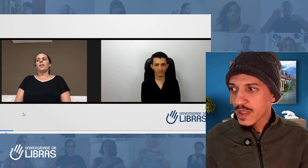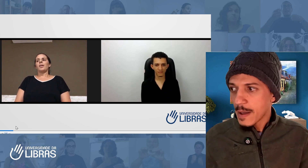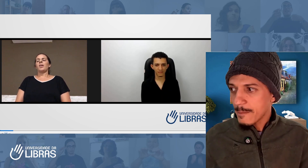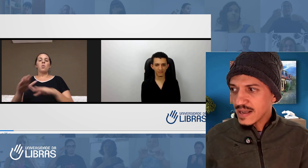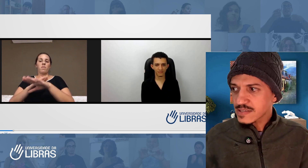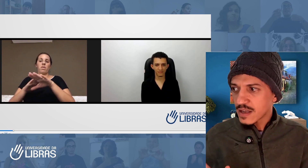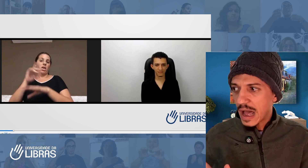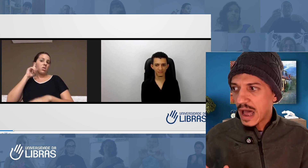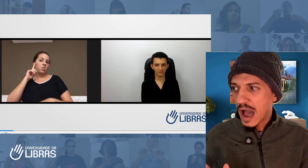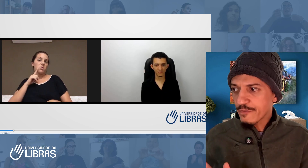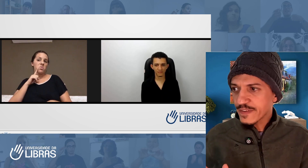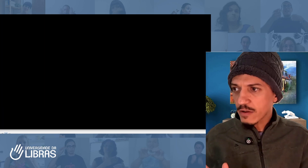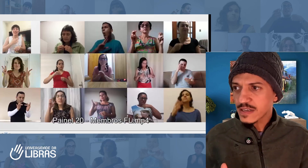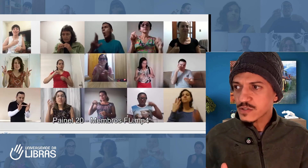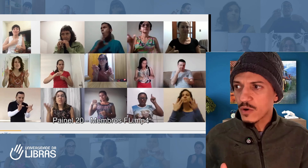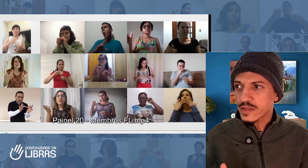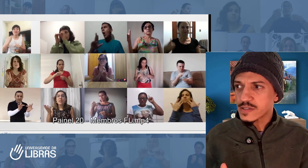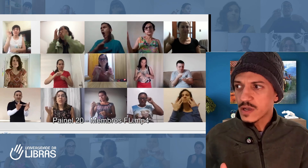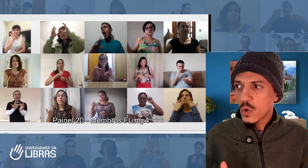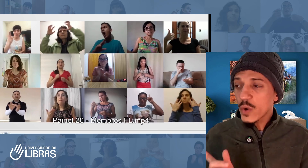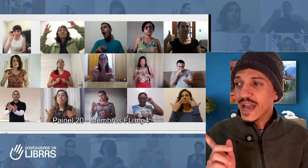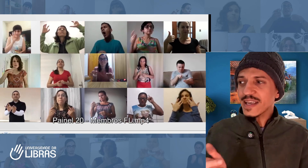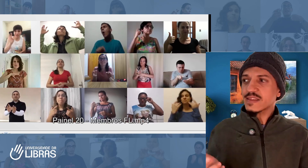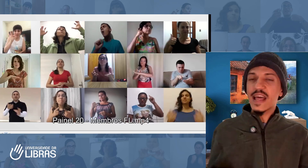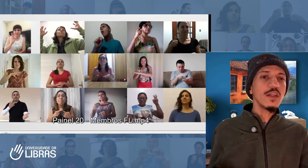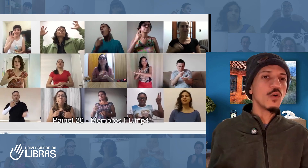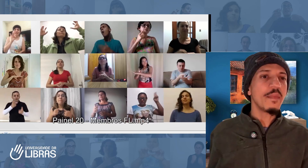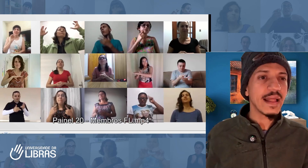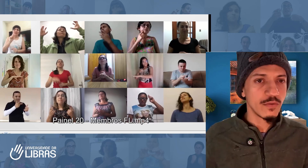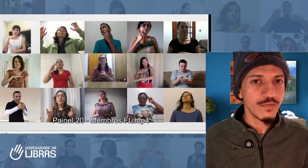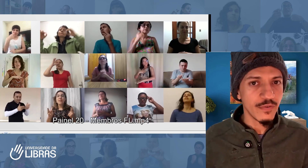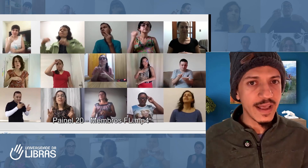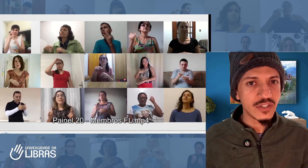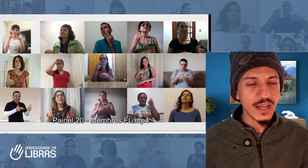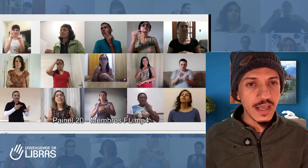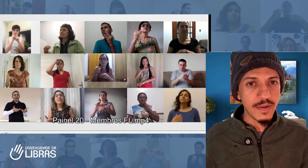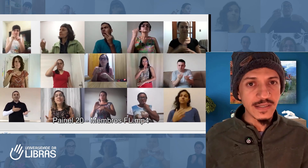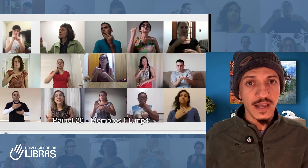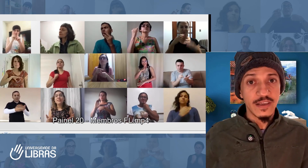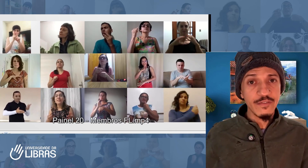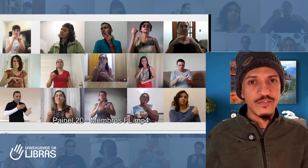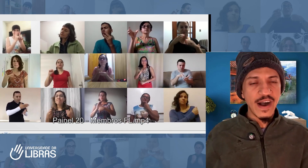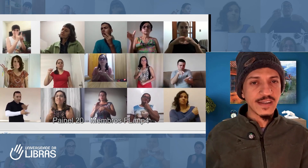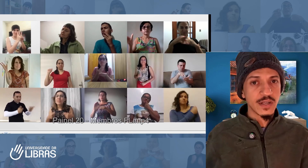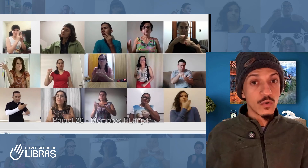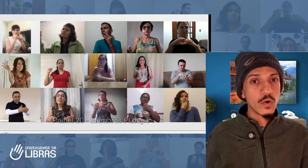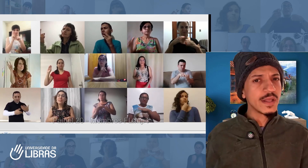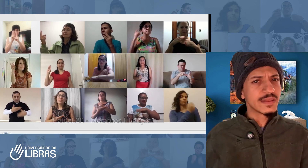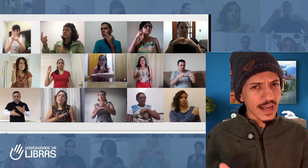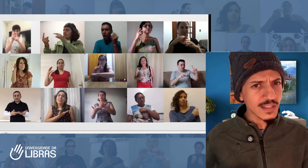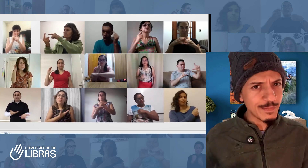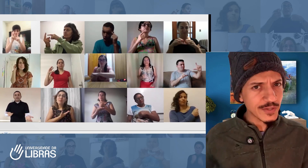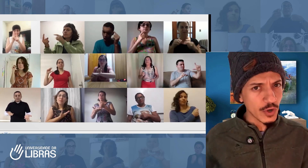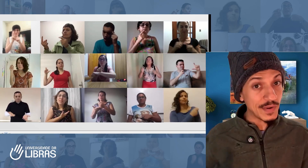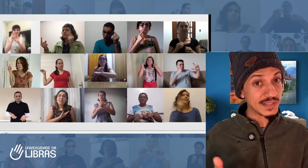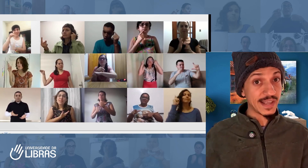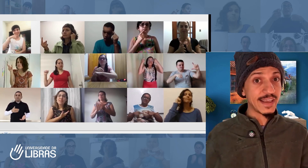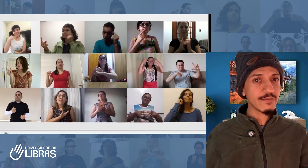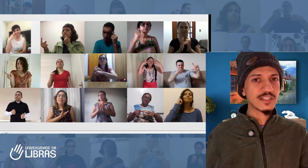mas ao final das contas, o que tem no método Fluente em Libras que faz com que tantas pessoas, seguindo esse passo